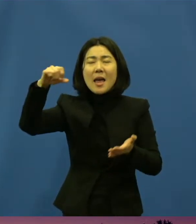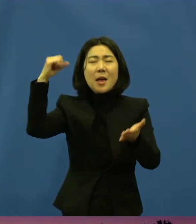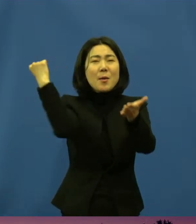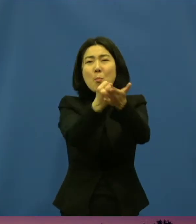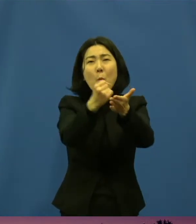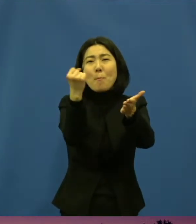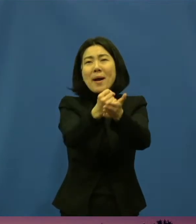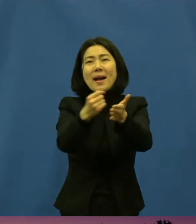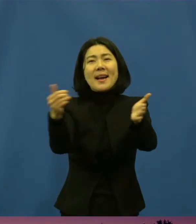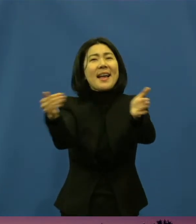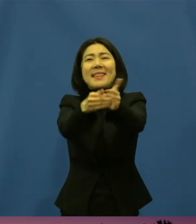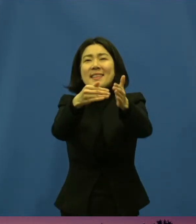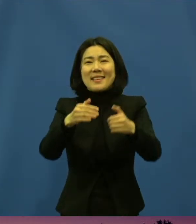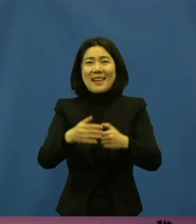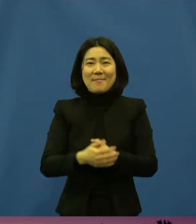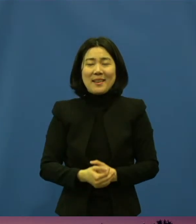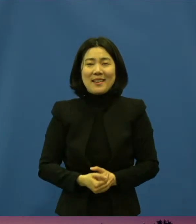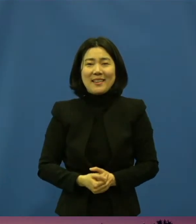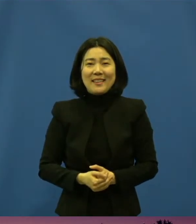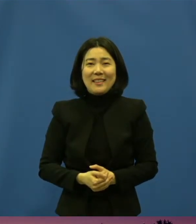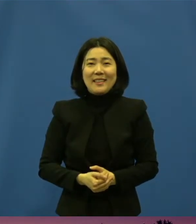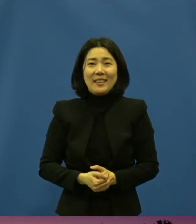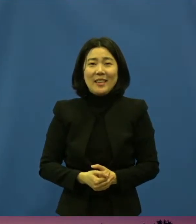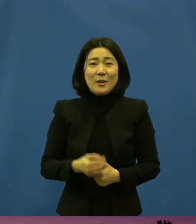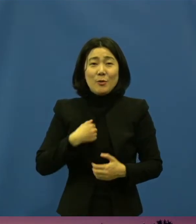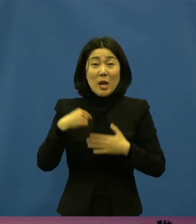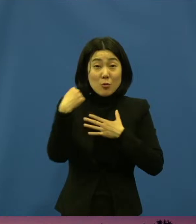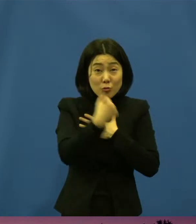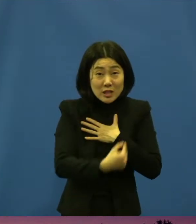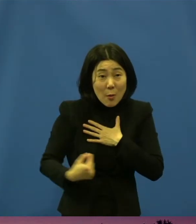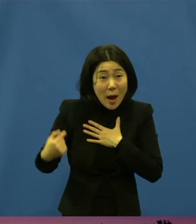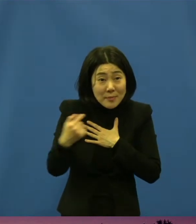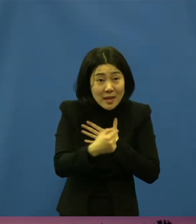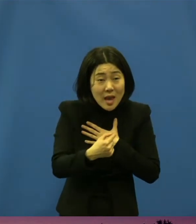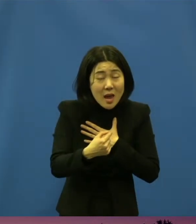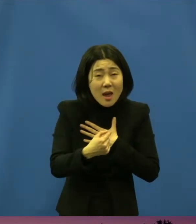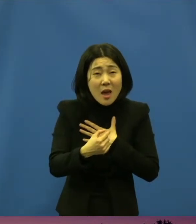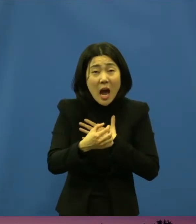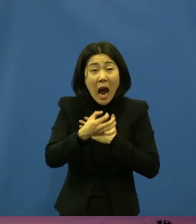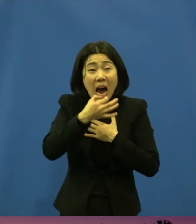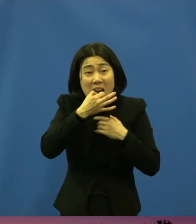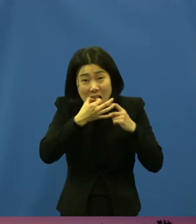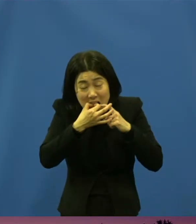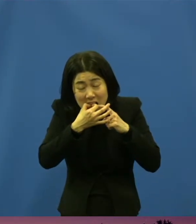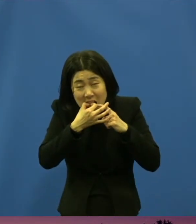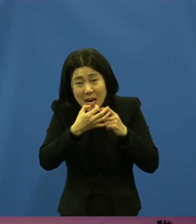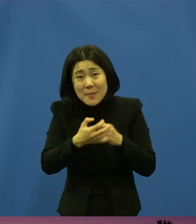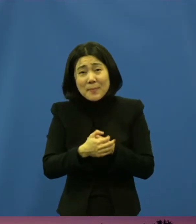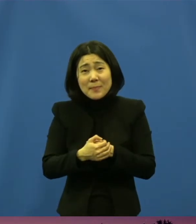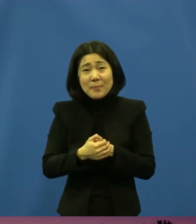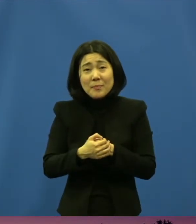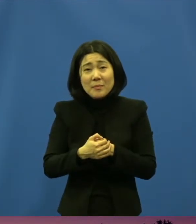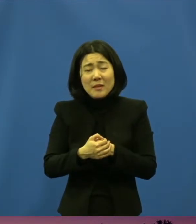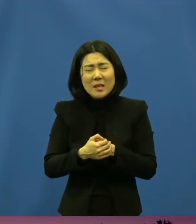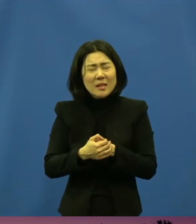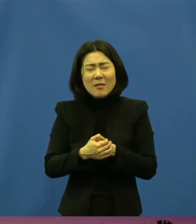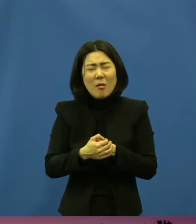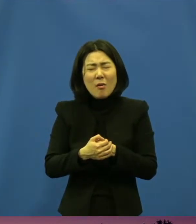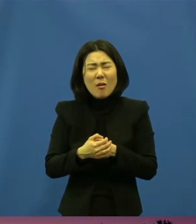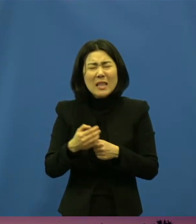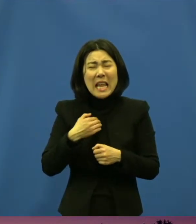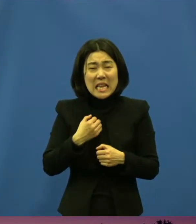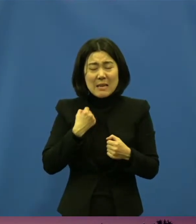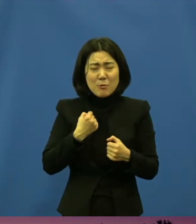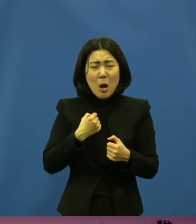여러분, 이게 우리의 육체와 함께 그 정욕과 탐심을 우리의 힘으로는 이길 수가 없어요.